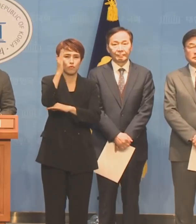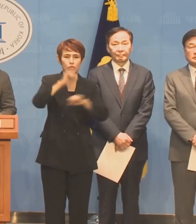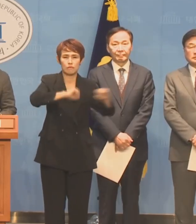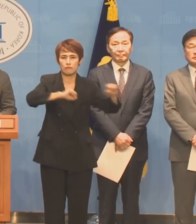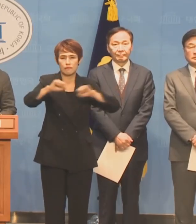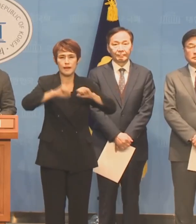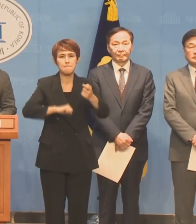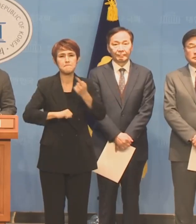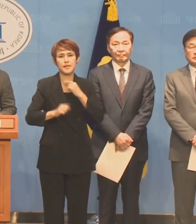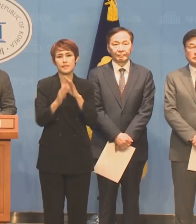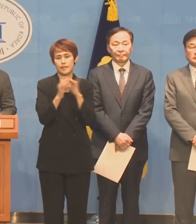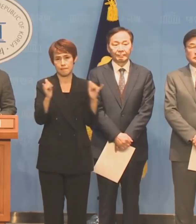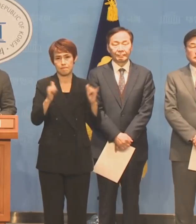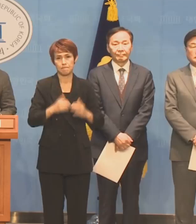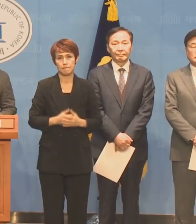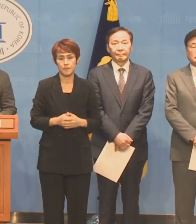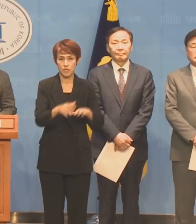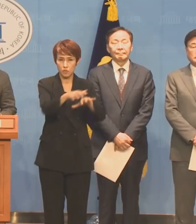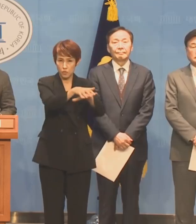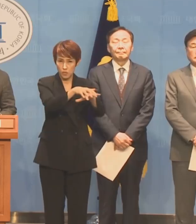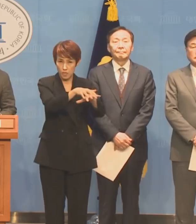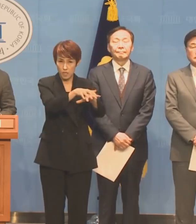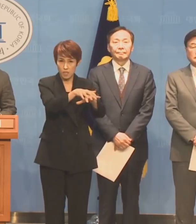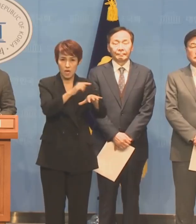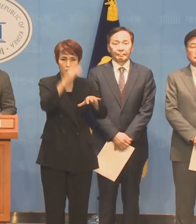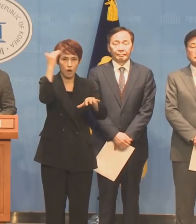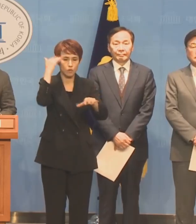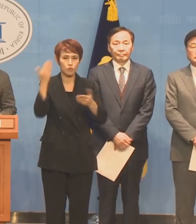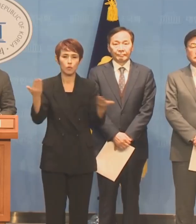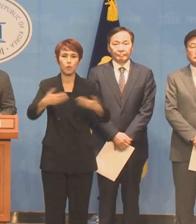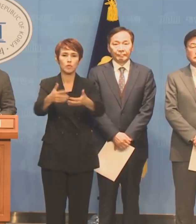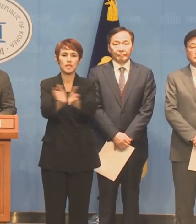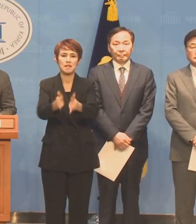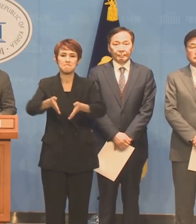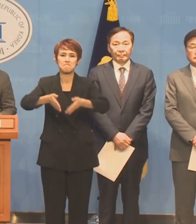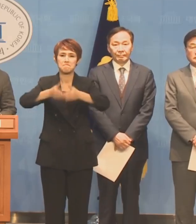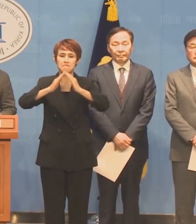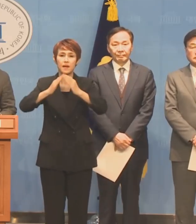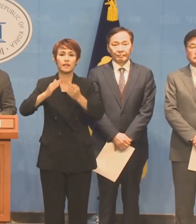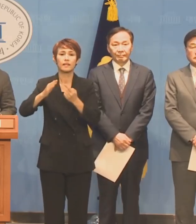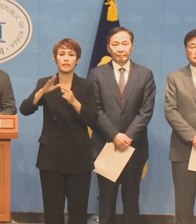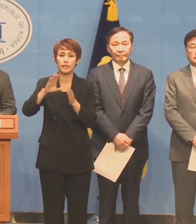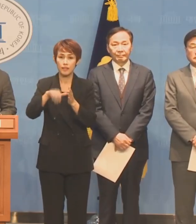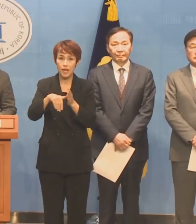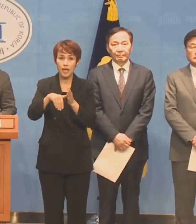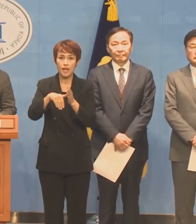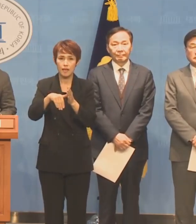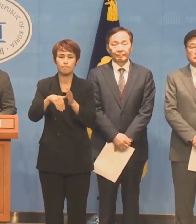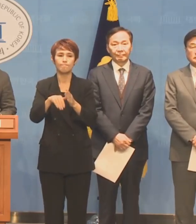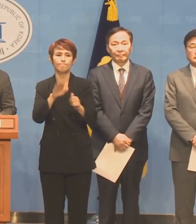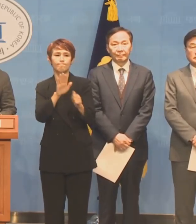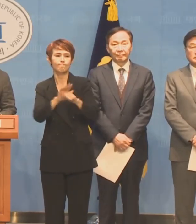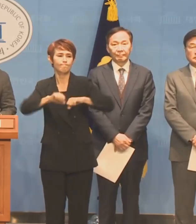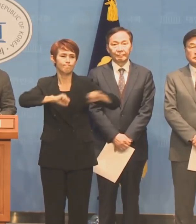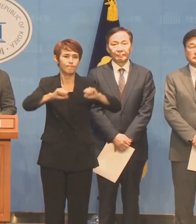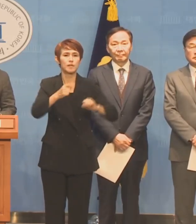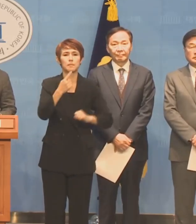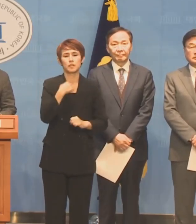활동을 주도하고 이 조직이 한국노동당 창당을 시도할 당시 적극적으로